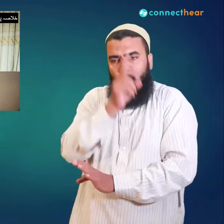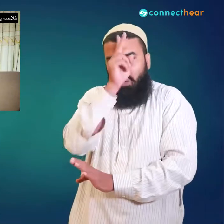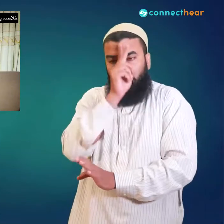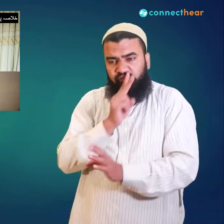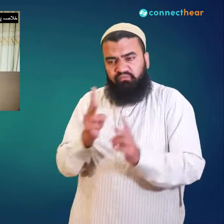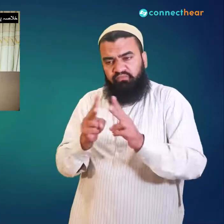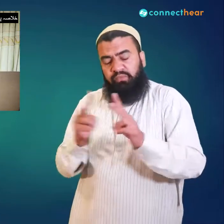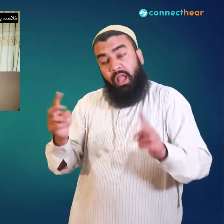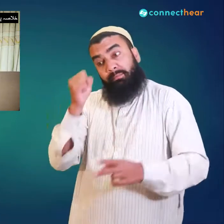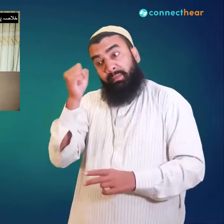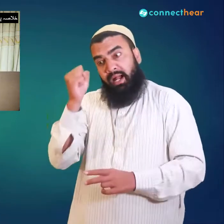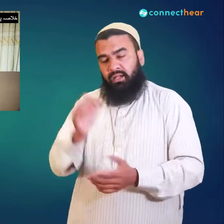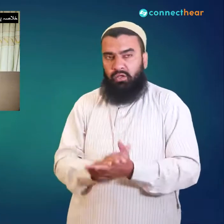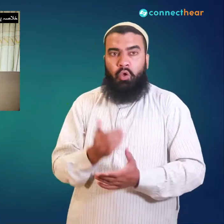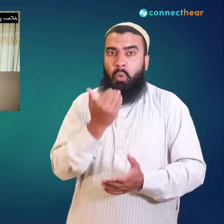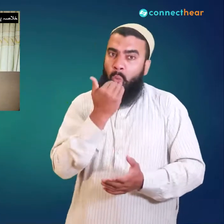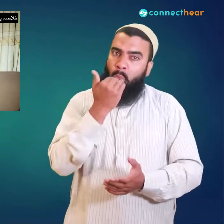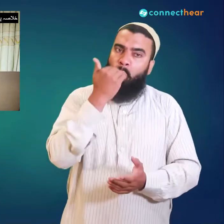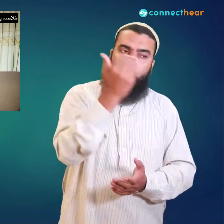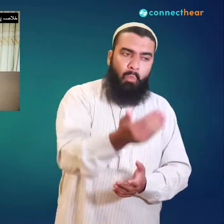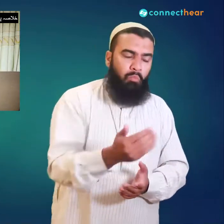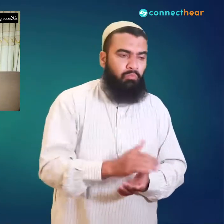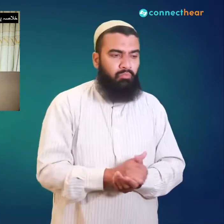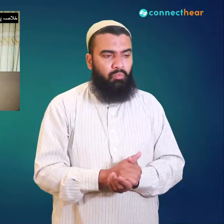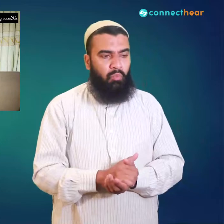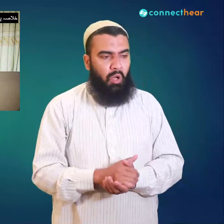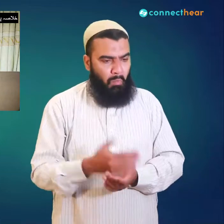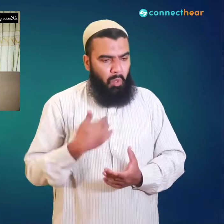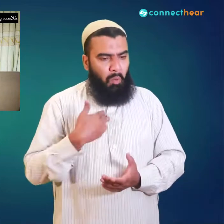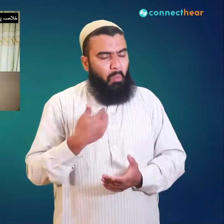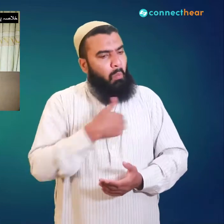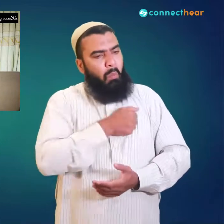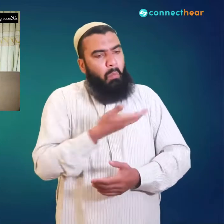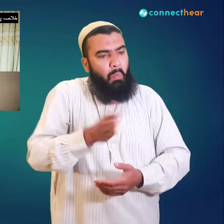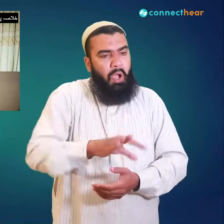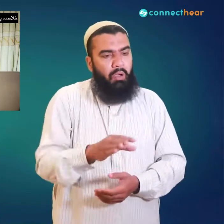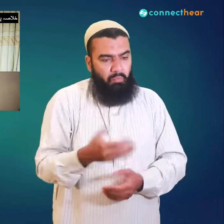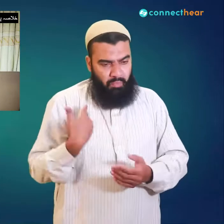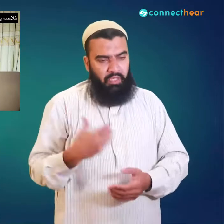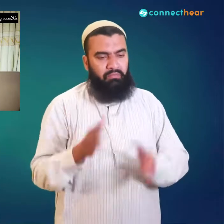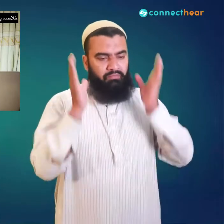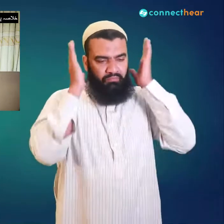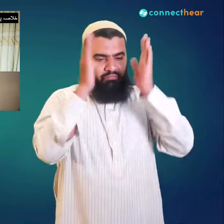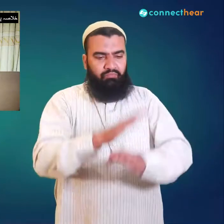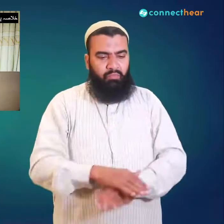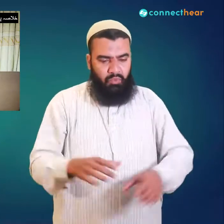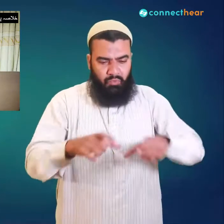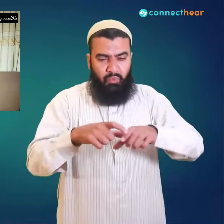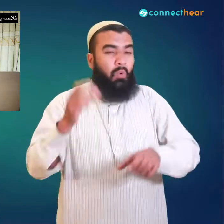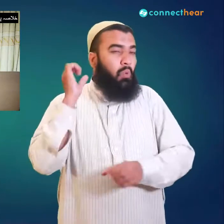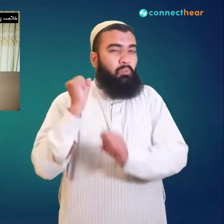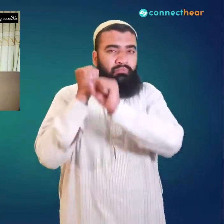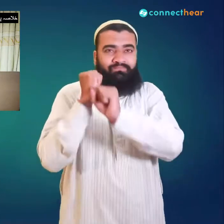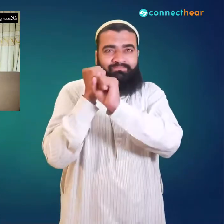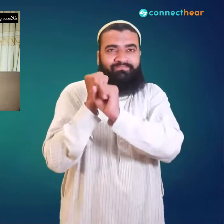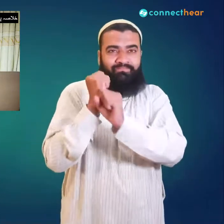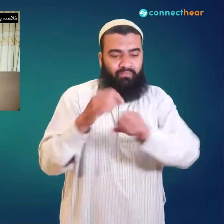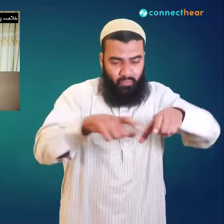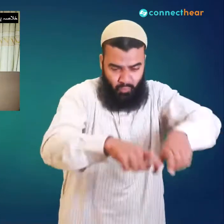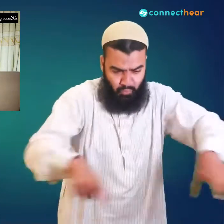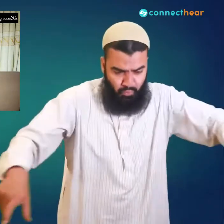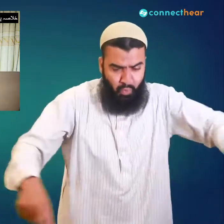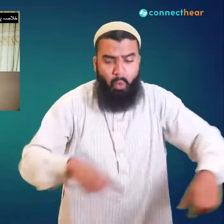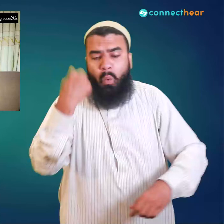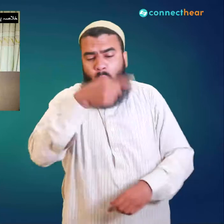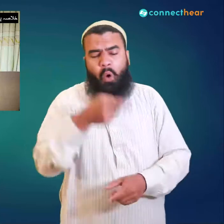مسئلہ آیا، اس پر یہ آیت نازل ہوئی۔ آپ صلی اللہ علیہ وسلم کے پاس عبداللہ بن ابی کا